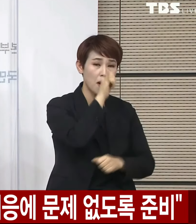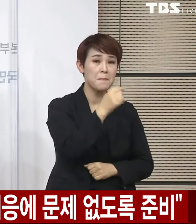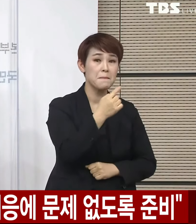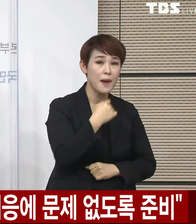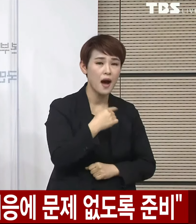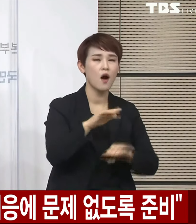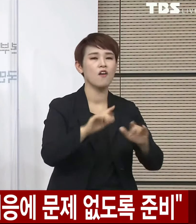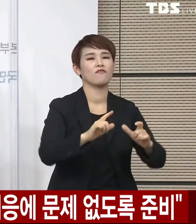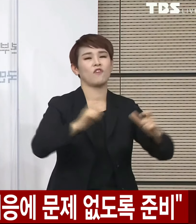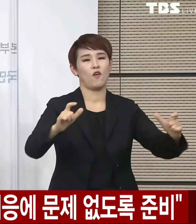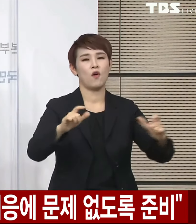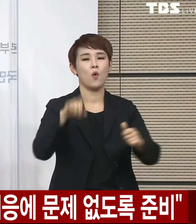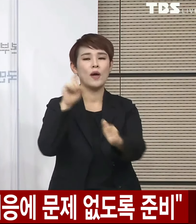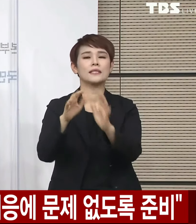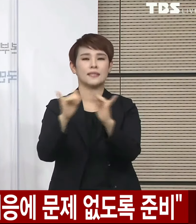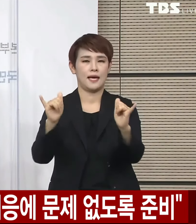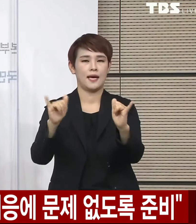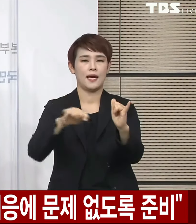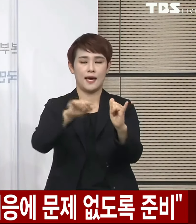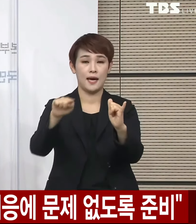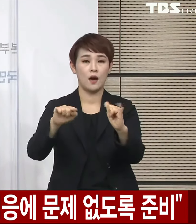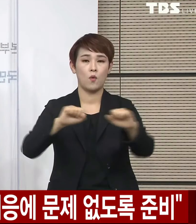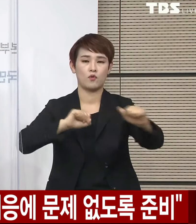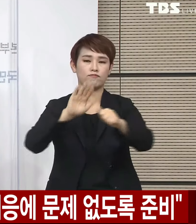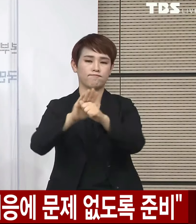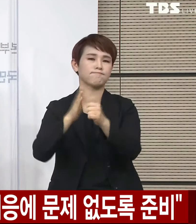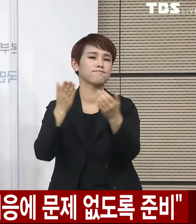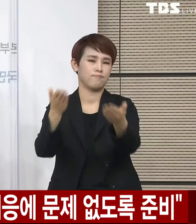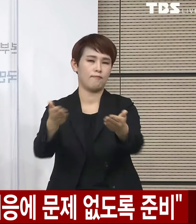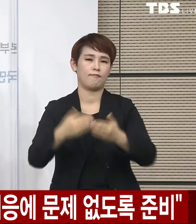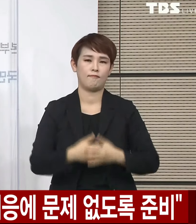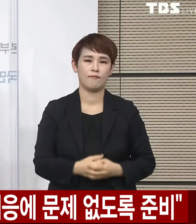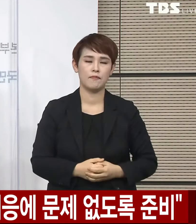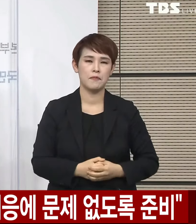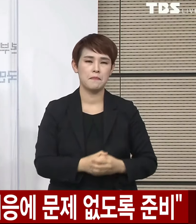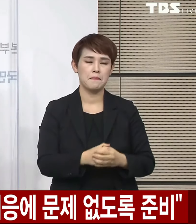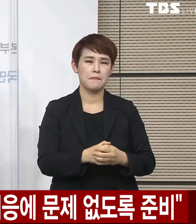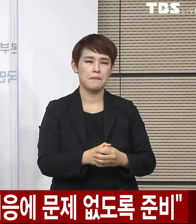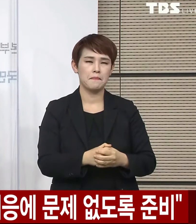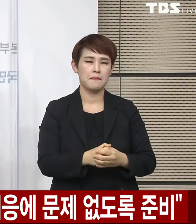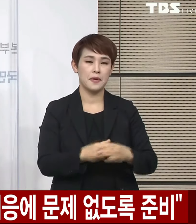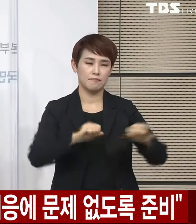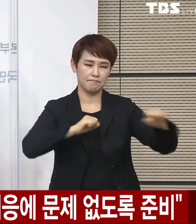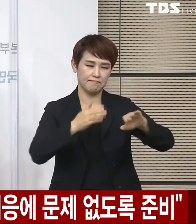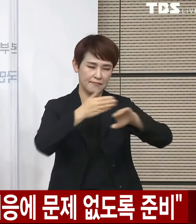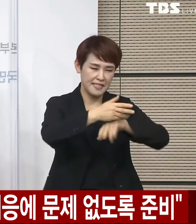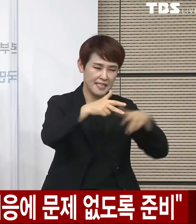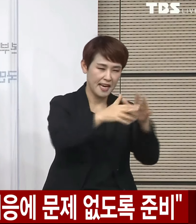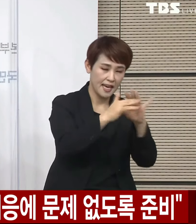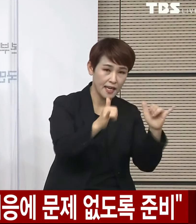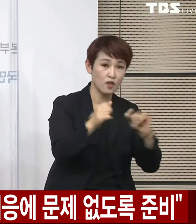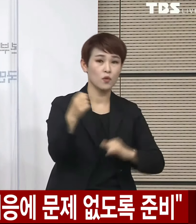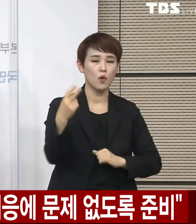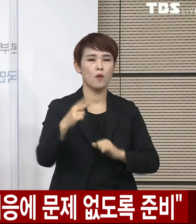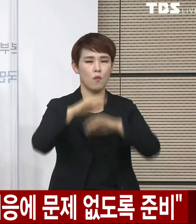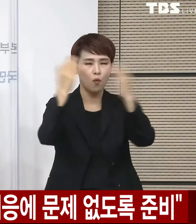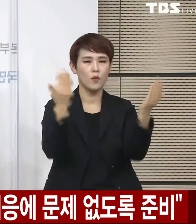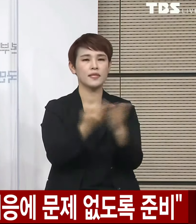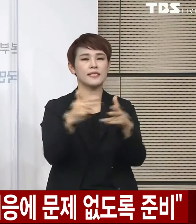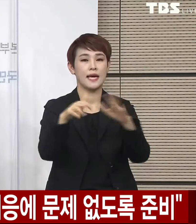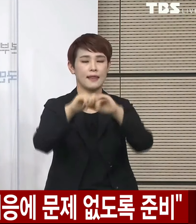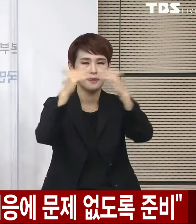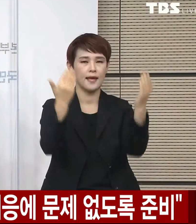서비스를 확진자까지 확대하는 등 발달 장애인을 포함한 모든 장애인에 대한 긴급 돌봄도